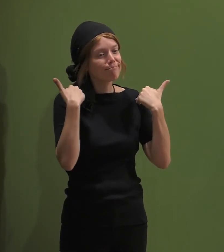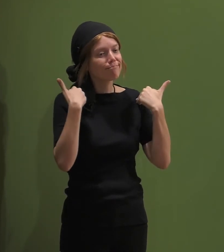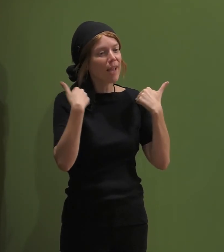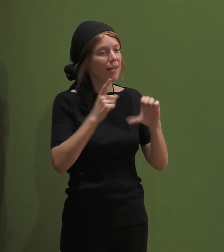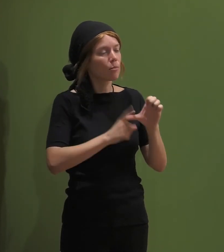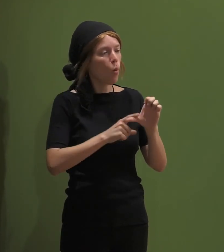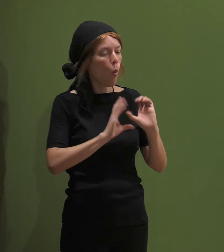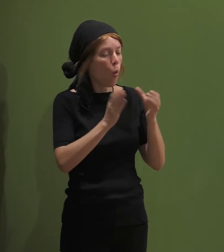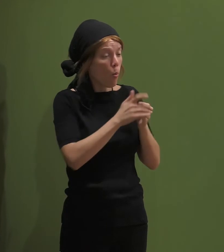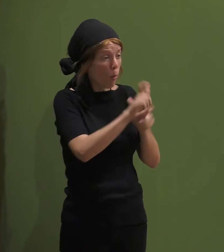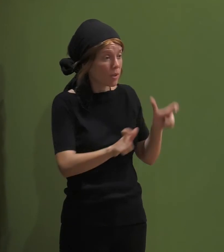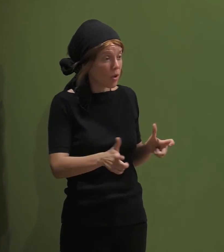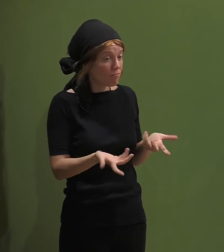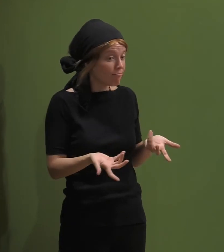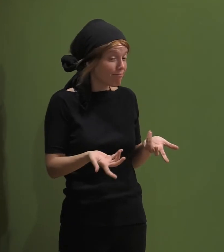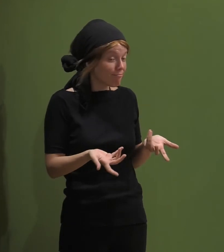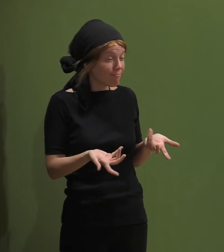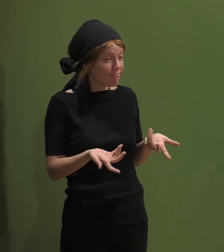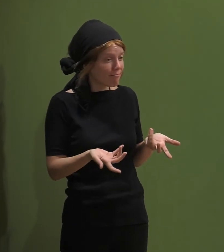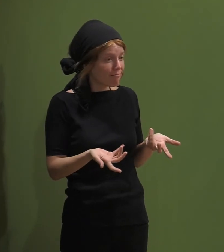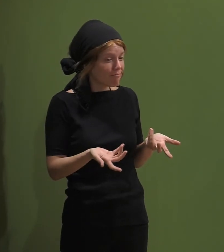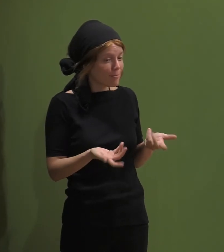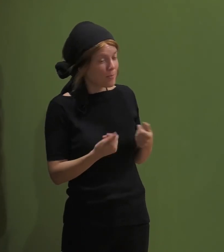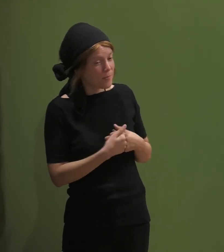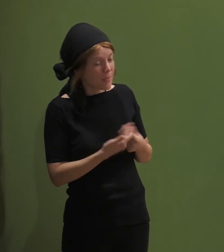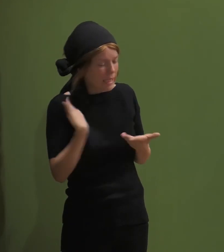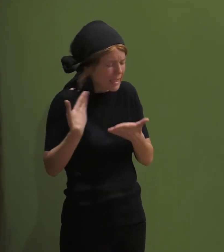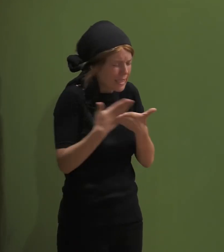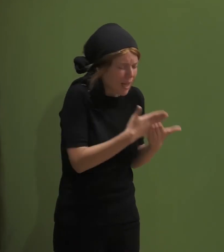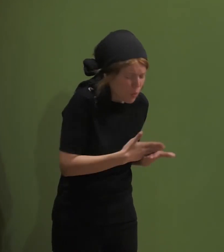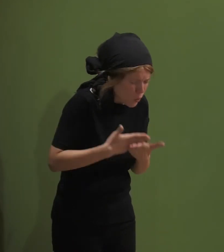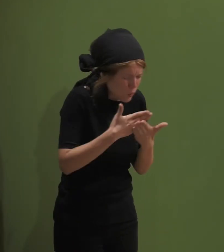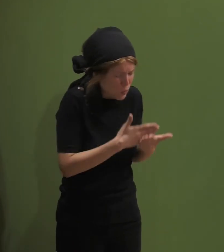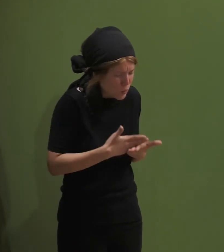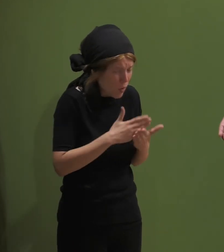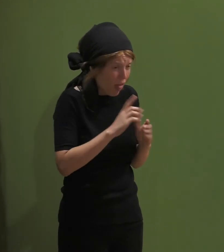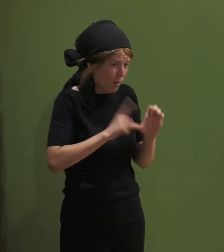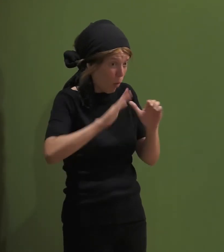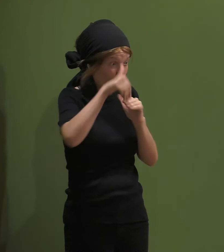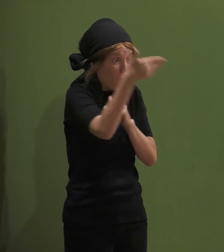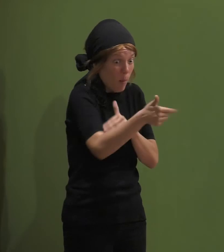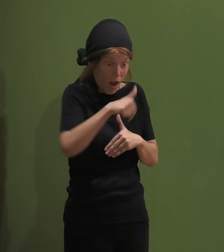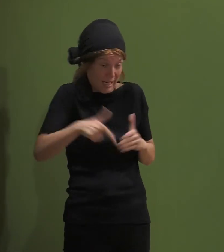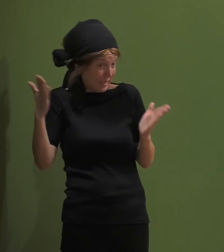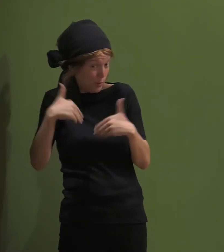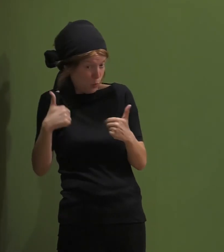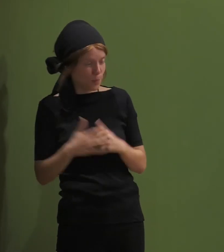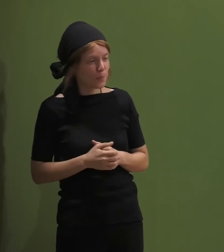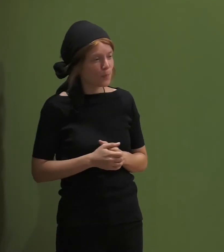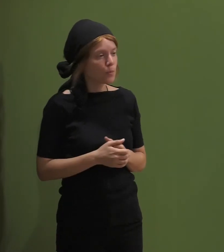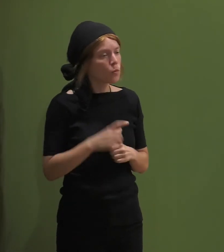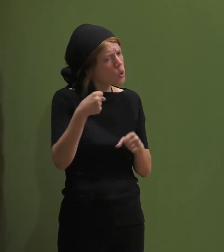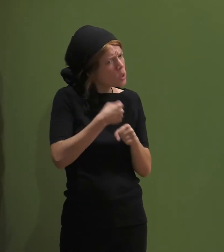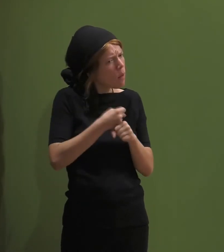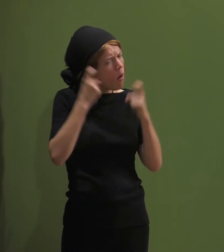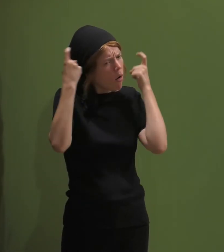Extremadura un grupo de personas, que aquellos que habían podido estudiar lo habían hecho fuera de Extremadura, porque evidentemente aquí no lo había, ¿no? Y su